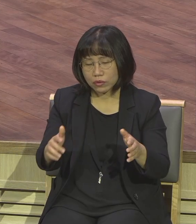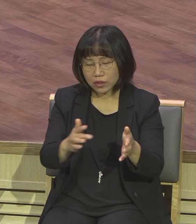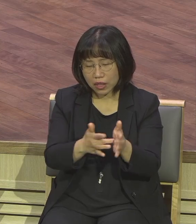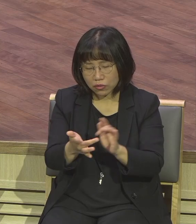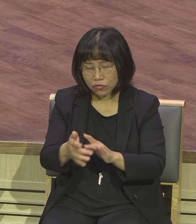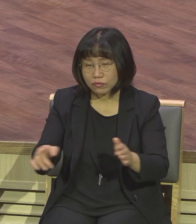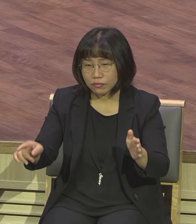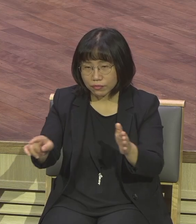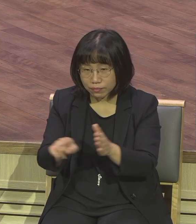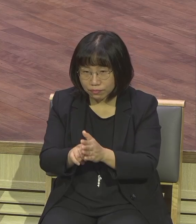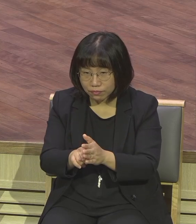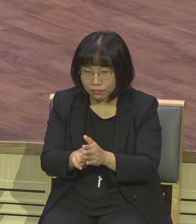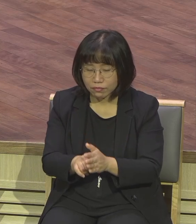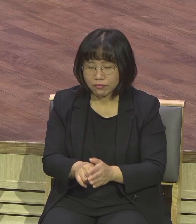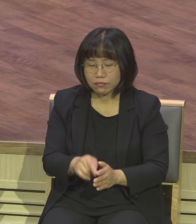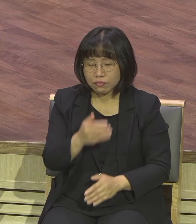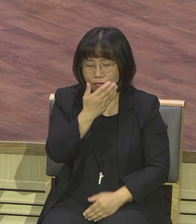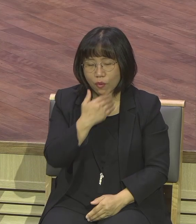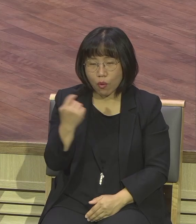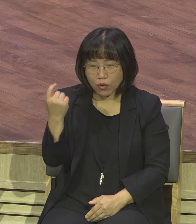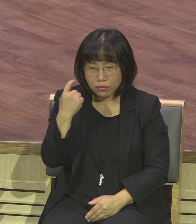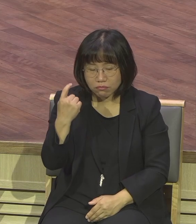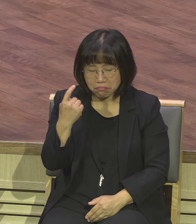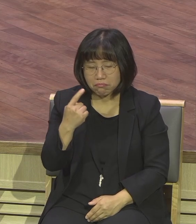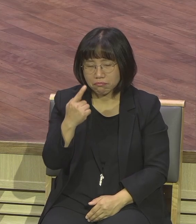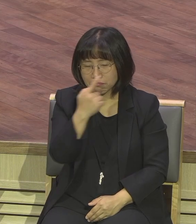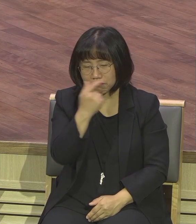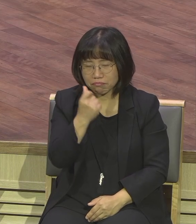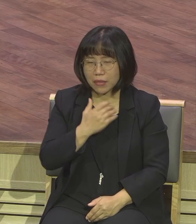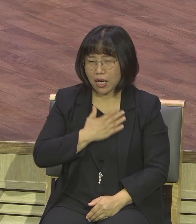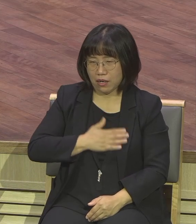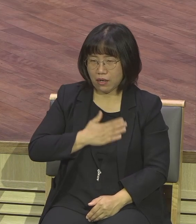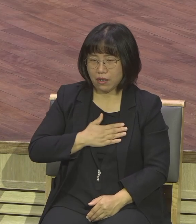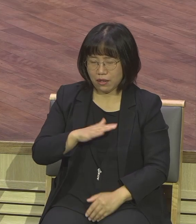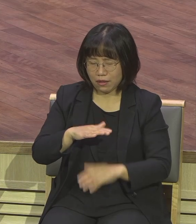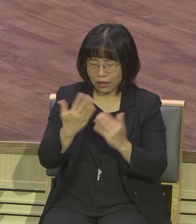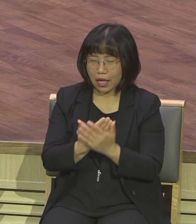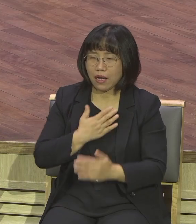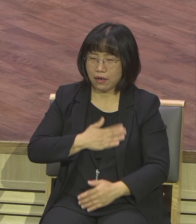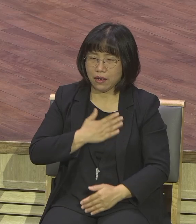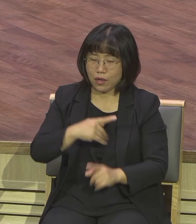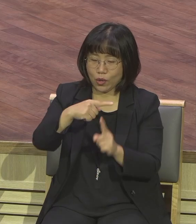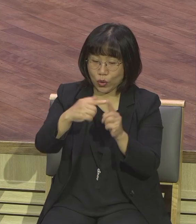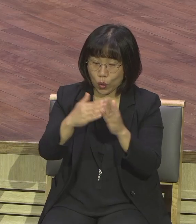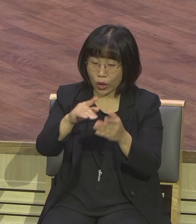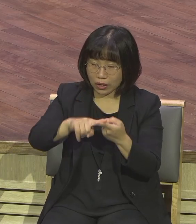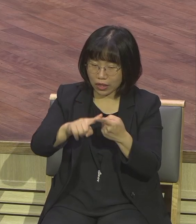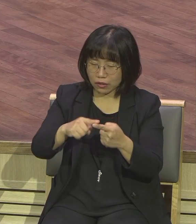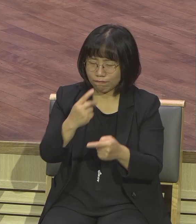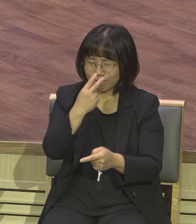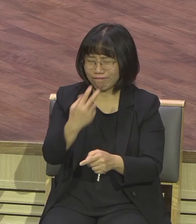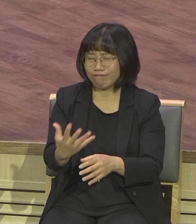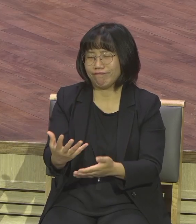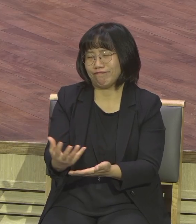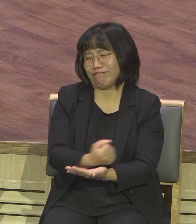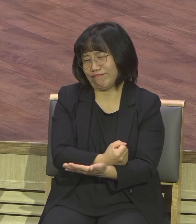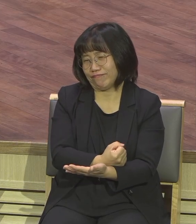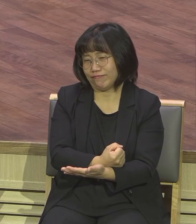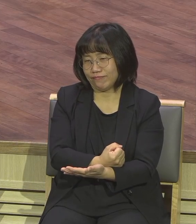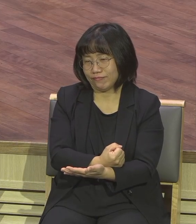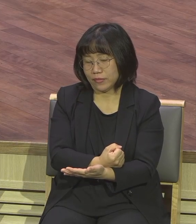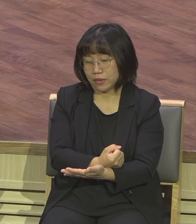신앙생활 할 때는 그래 다녔다니까. 모르는 게 어디 있습니까? 다 알지. 교사가 돼, 성가 돼야지. 내가 뭐 안 하는 게 다 했는데 안